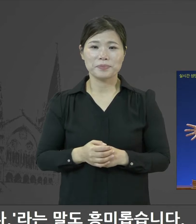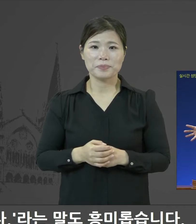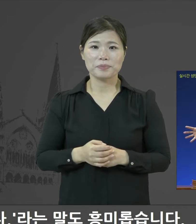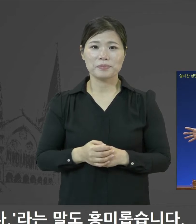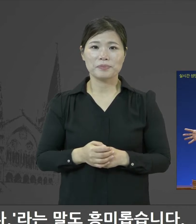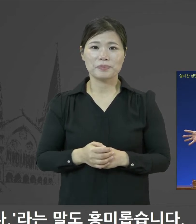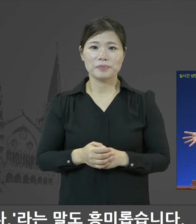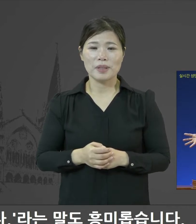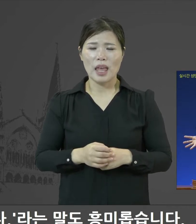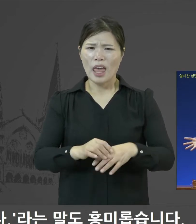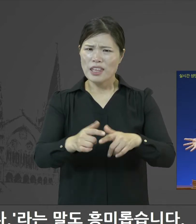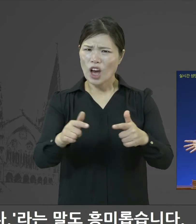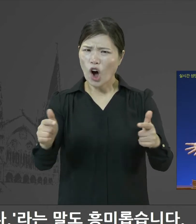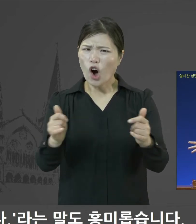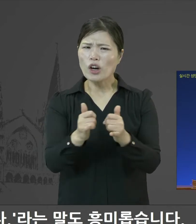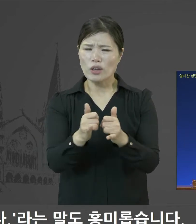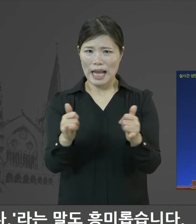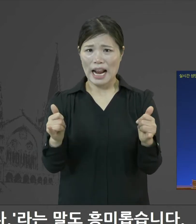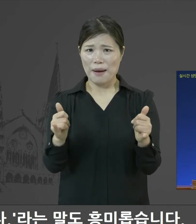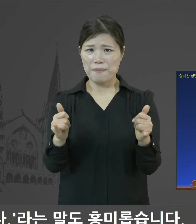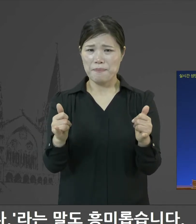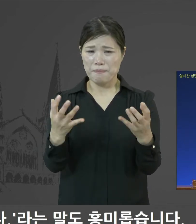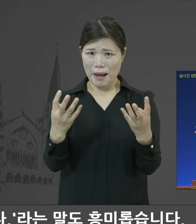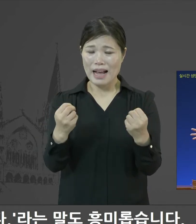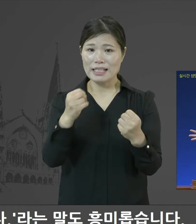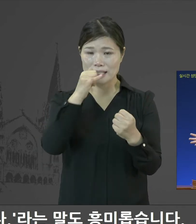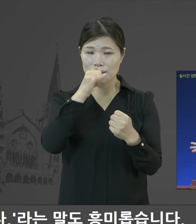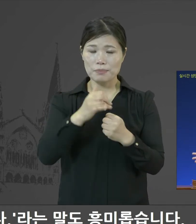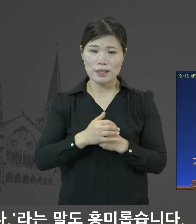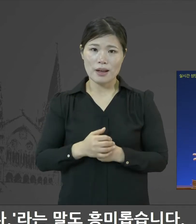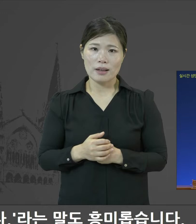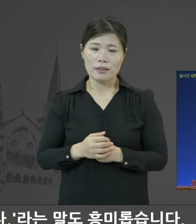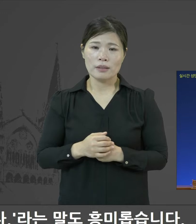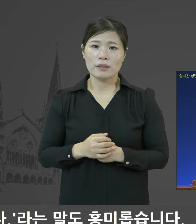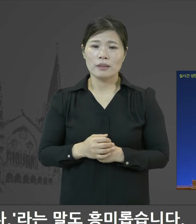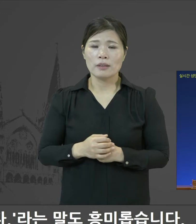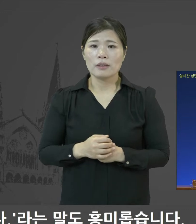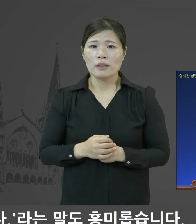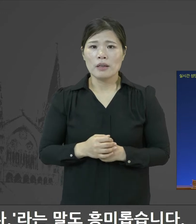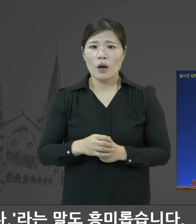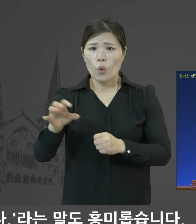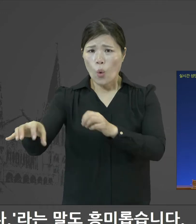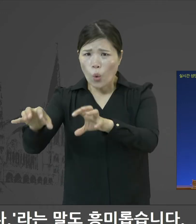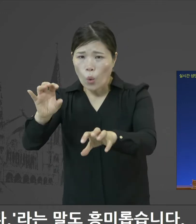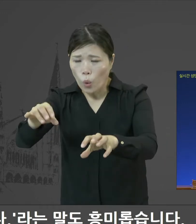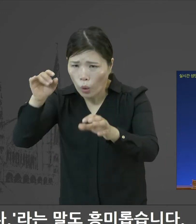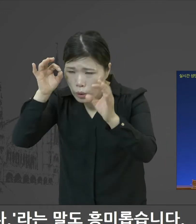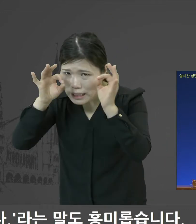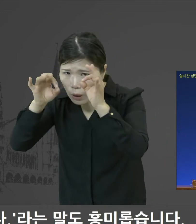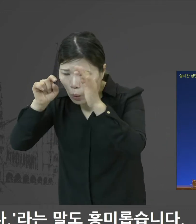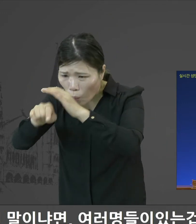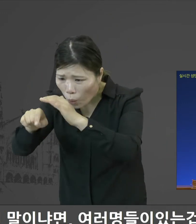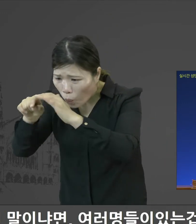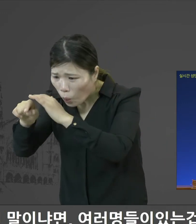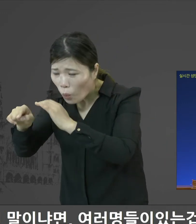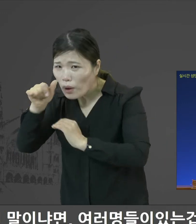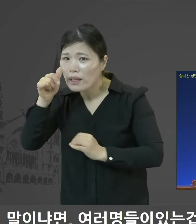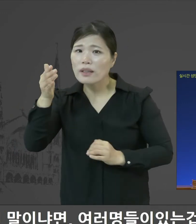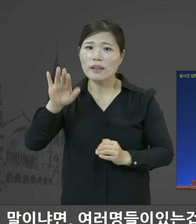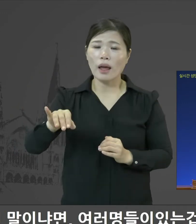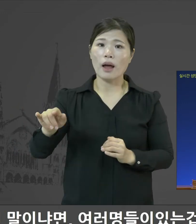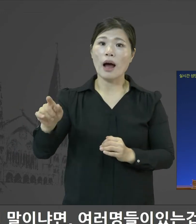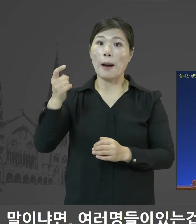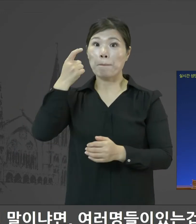여러 명들이, 여러 사람이 있는 겁니다. 여러 이제 이 장소에서 찾는데 딱 그 자리가 눈에 확 보이는